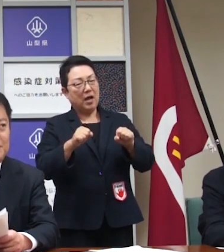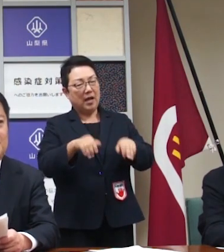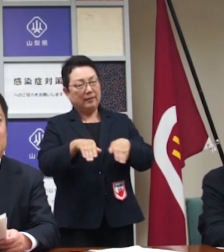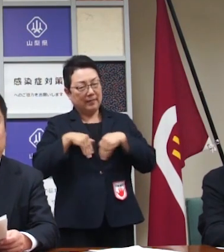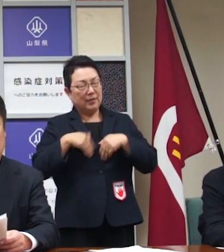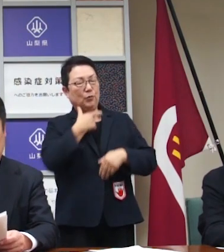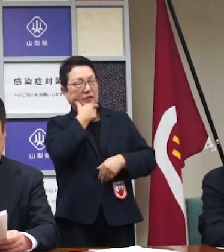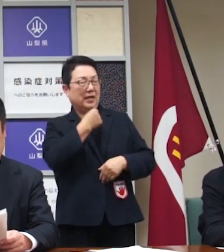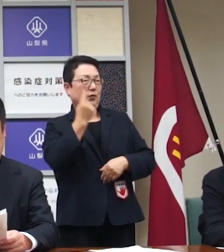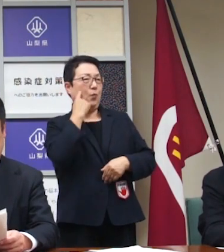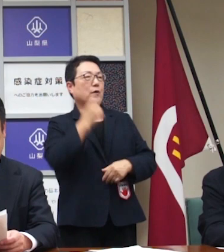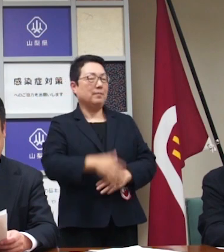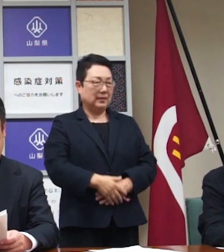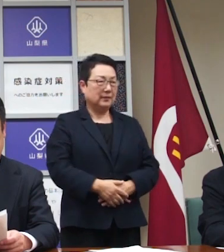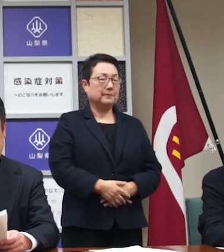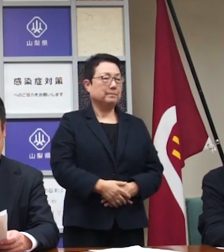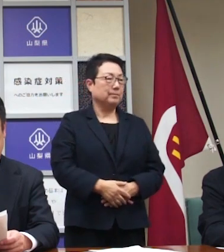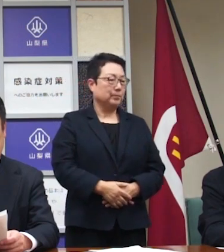と思います。